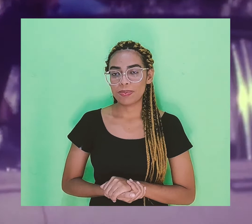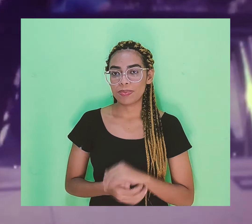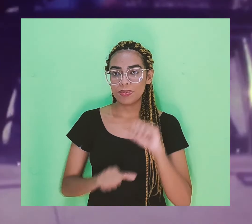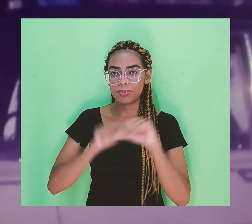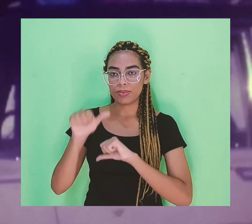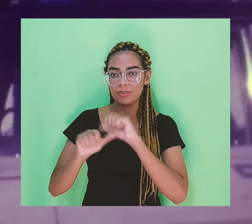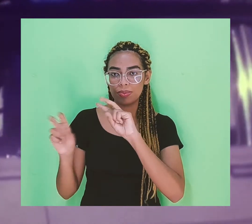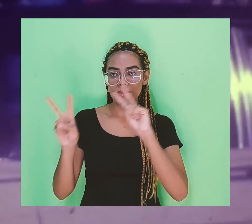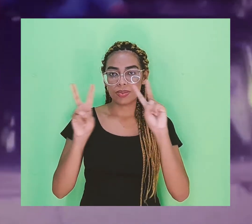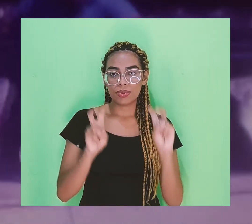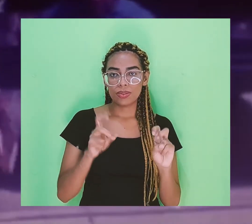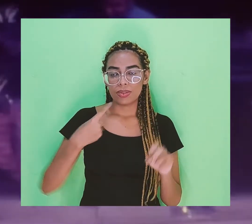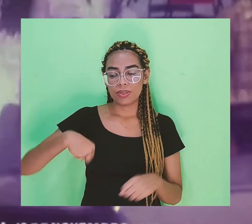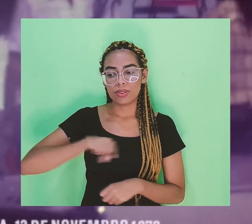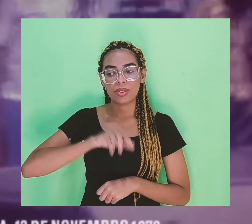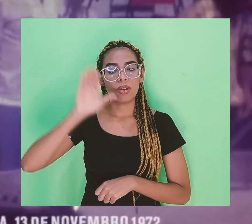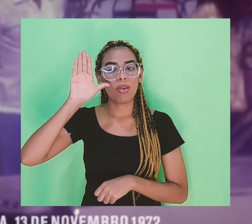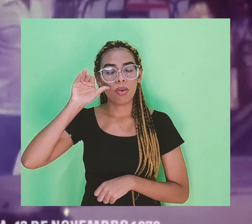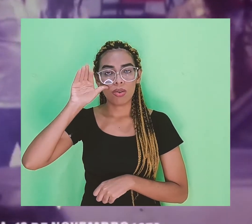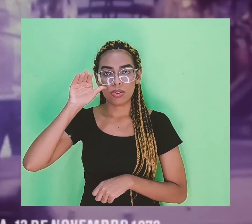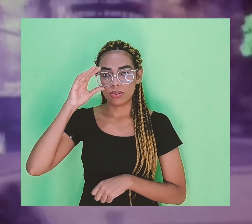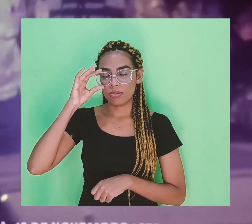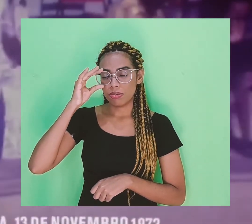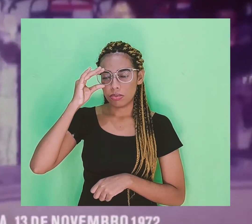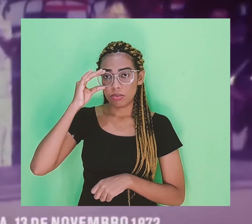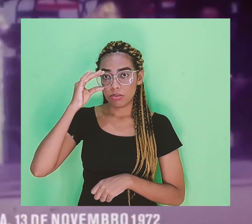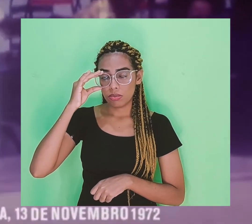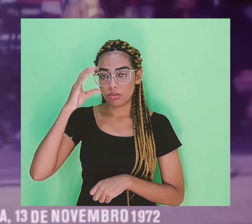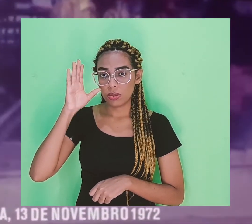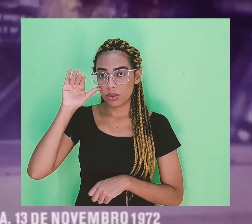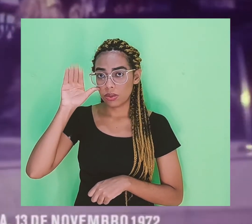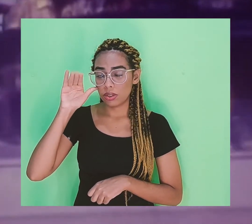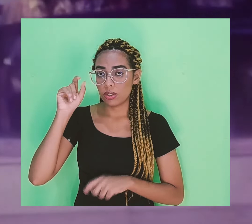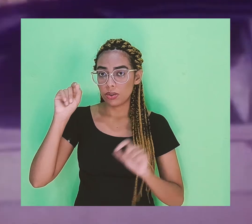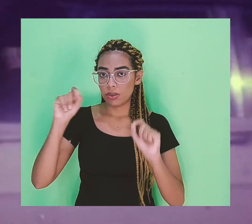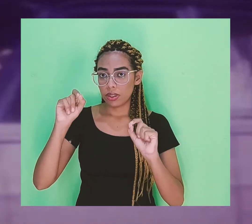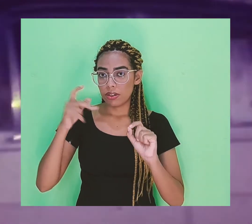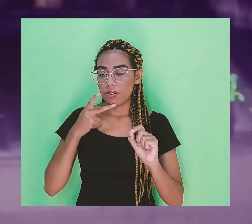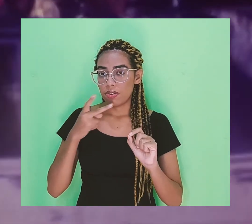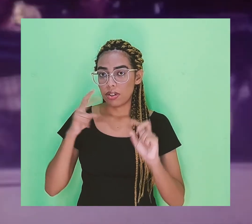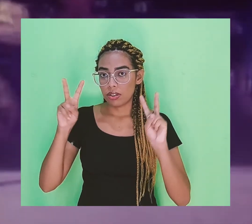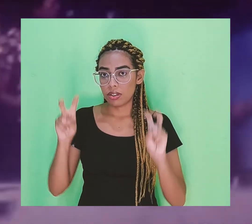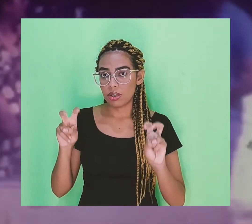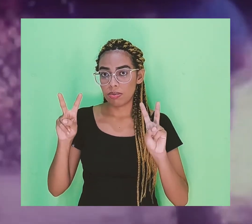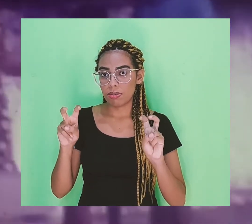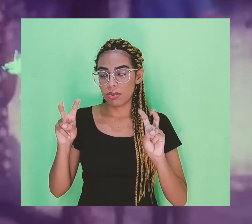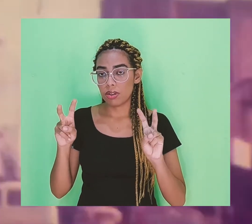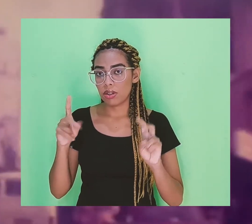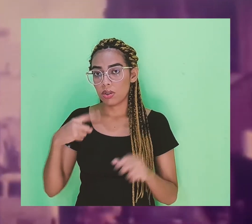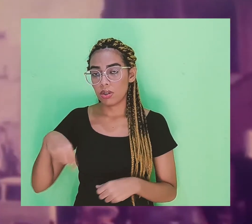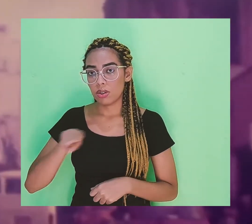assunto também, uma curiosidade que a gente está tendo, né, vai ter nessa mostra toda, que é falar dos nossos cineclubes, né? A gente chamou os cineclubes